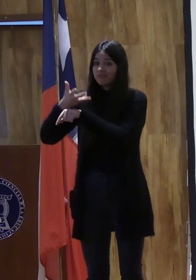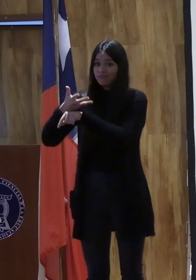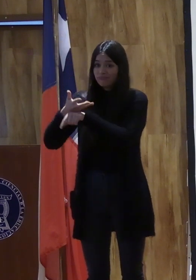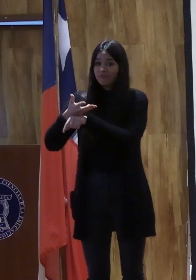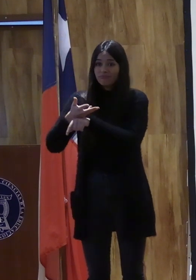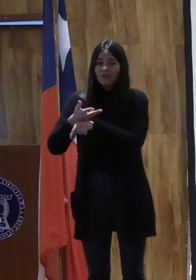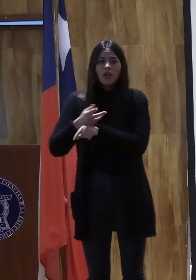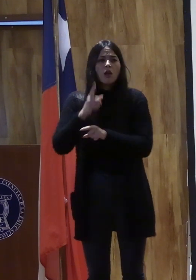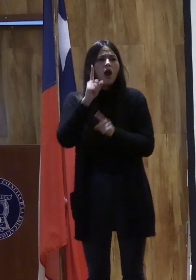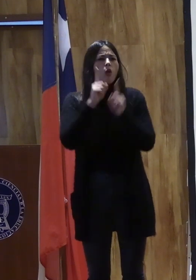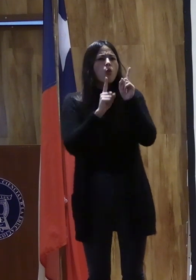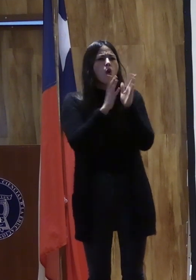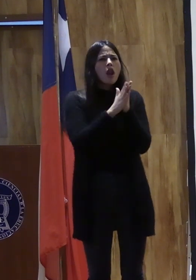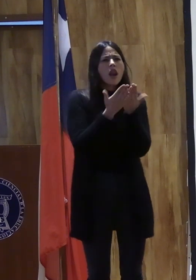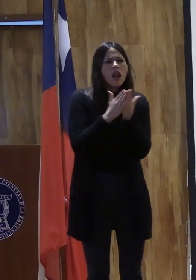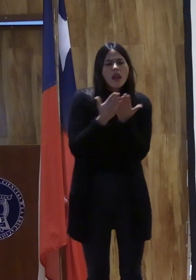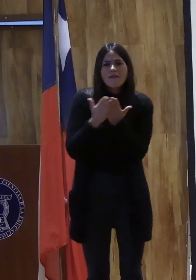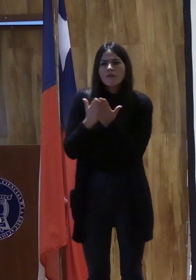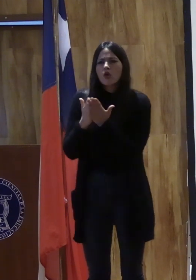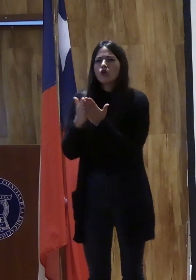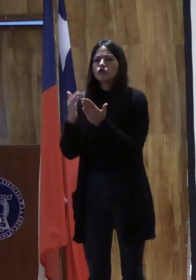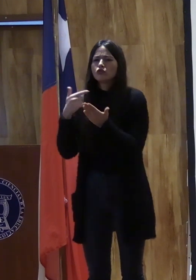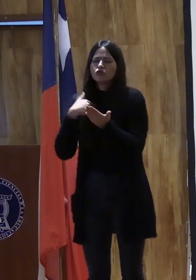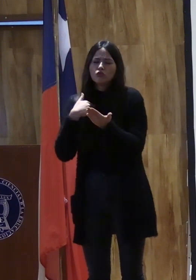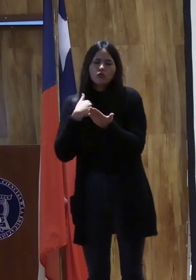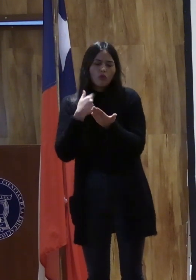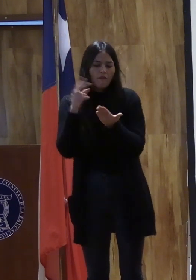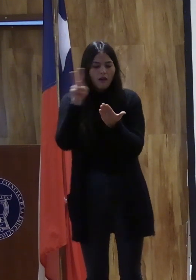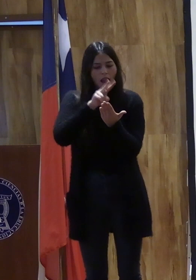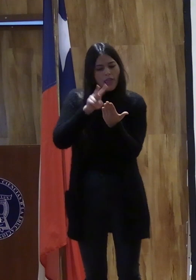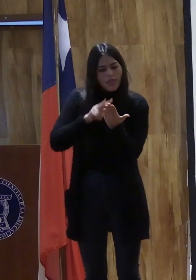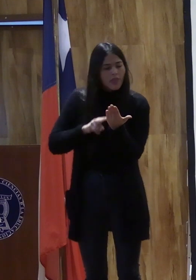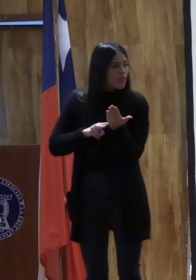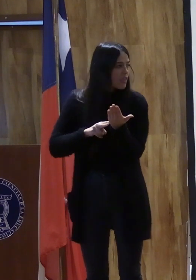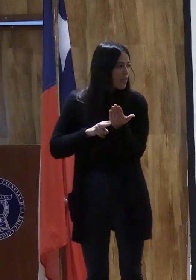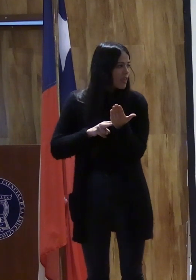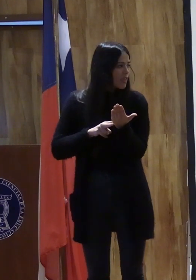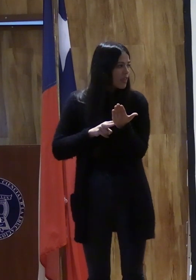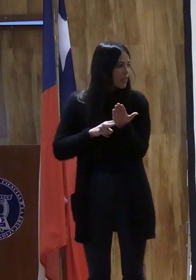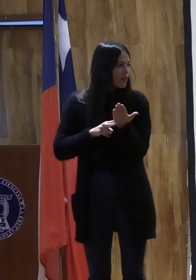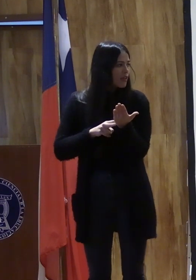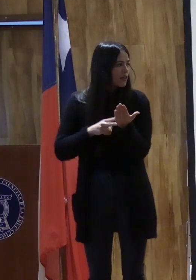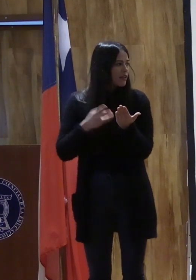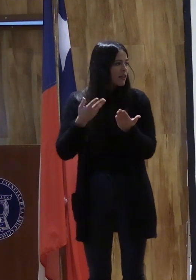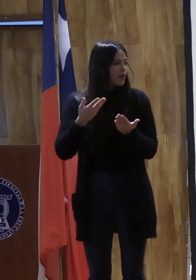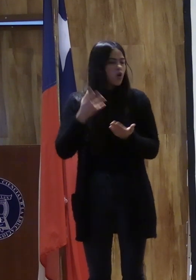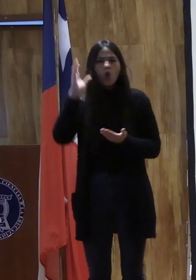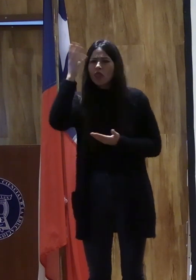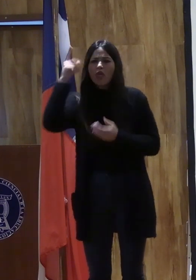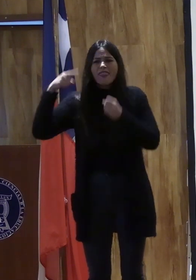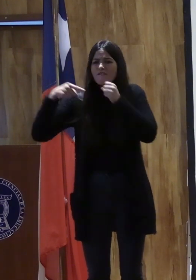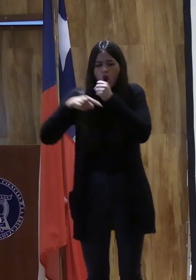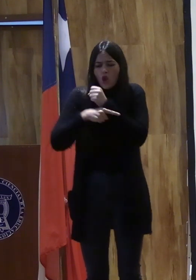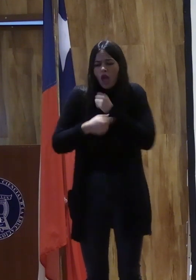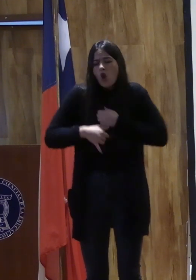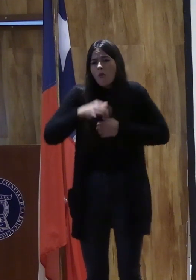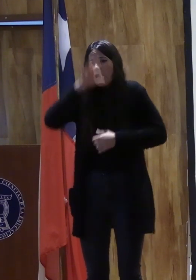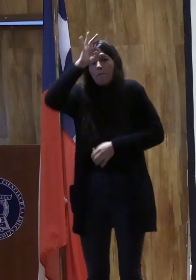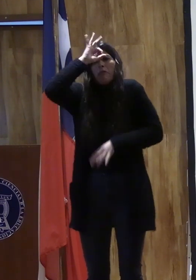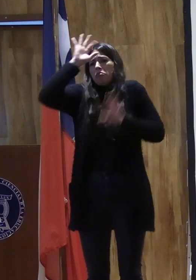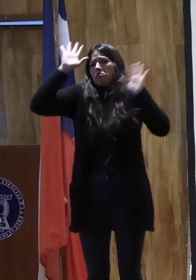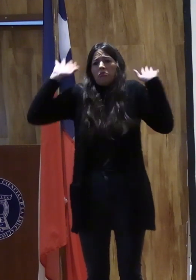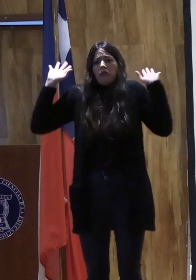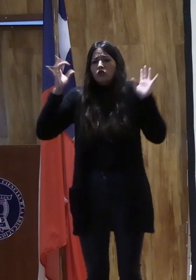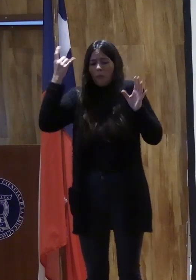alguien en algún libro, yo de biología con suerte distingo los pulmones del hígado, no sé nada de biología, pero alguien